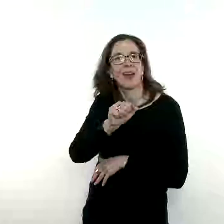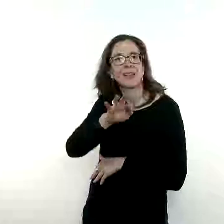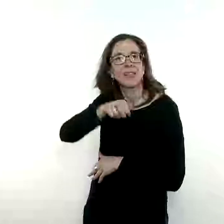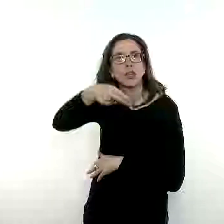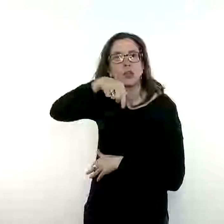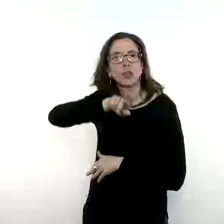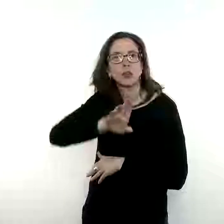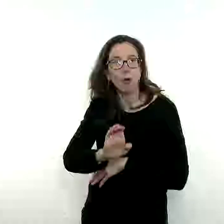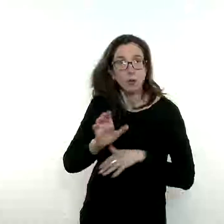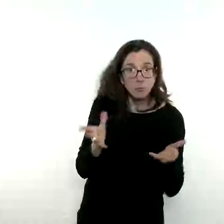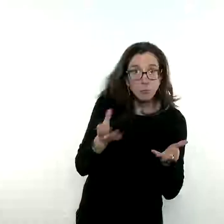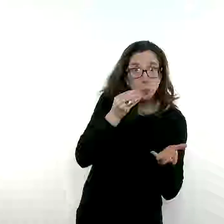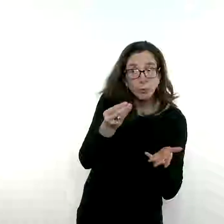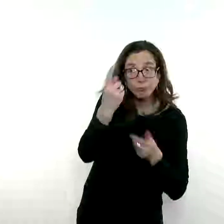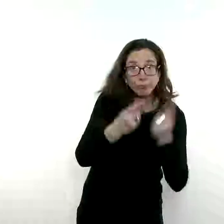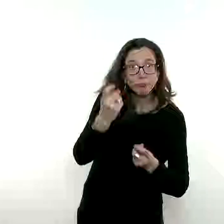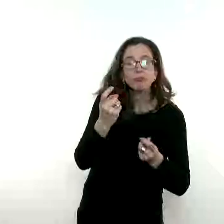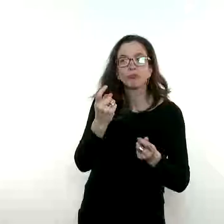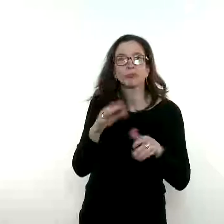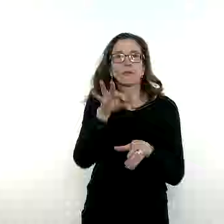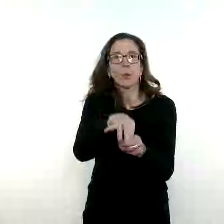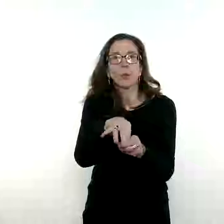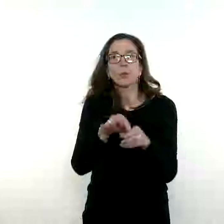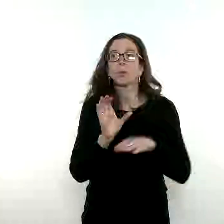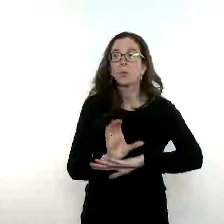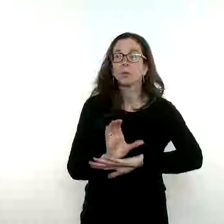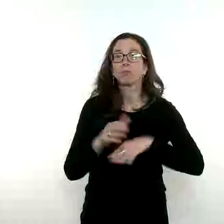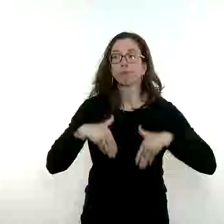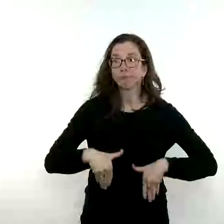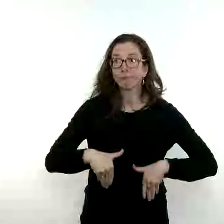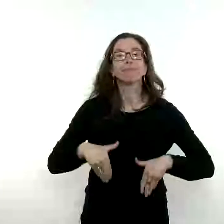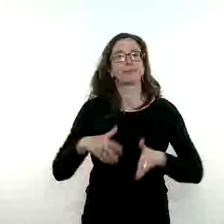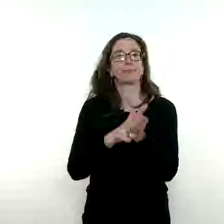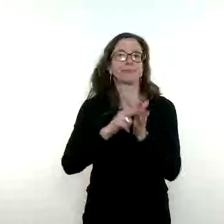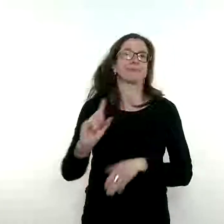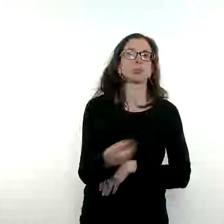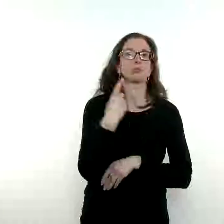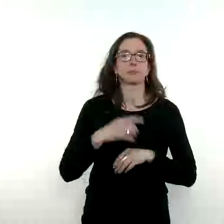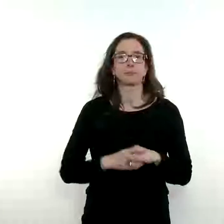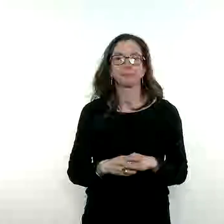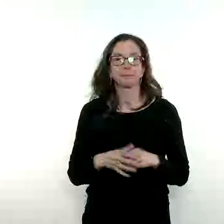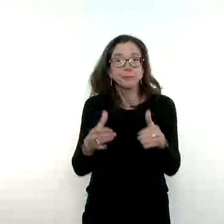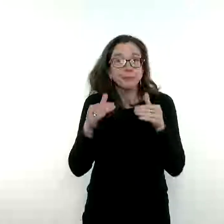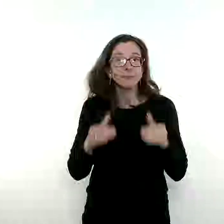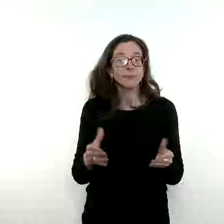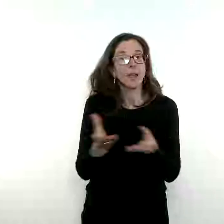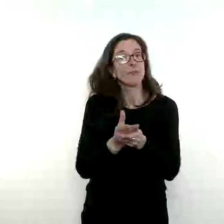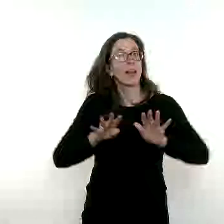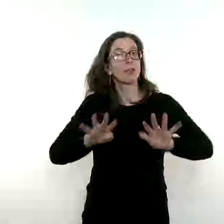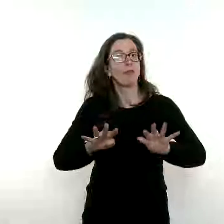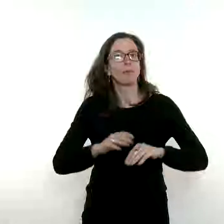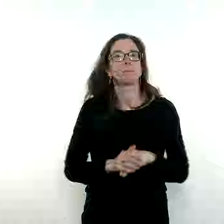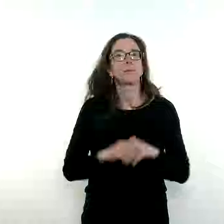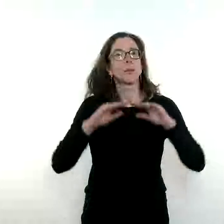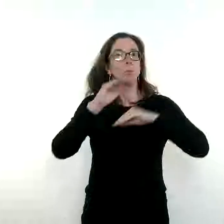d'intervention? Je mets aux voix. Contre? Abstention. Adopté à l'unanimité. Affaire 9,